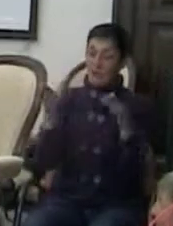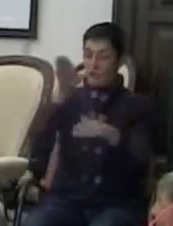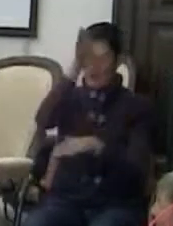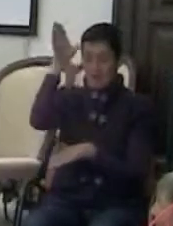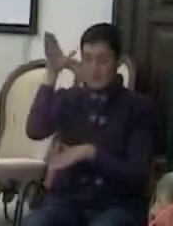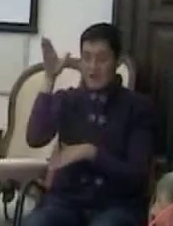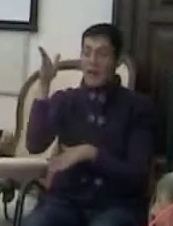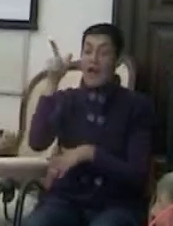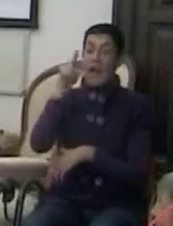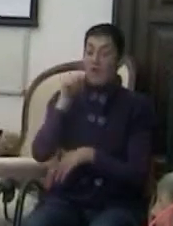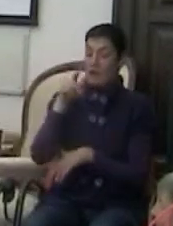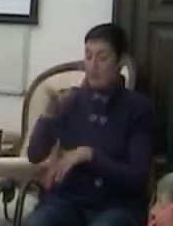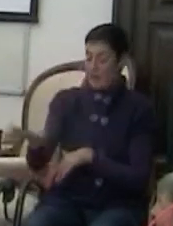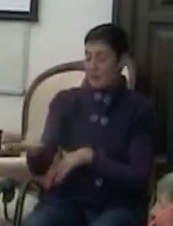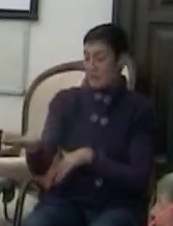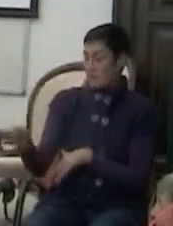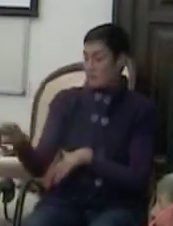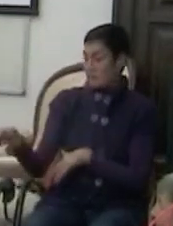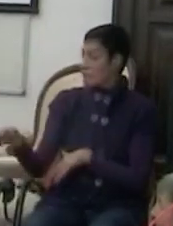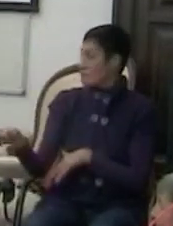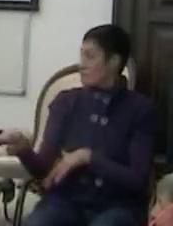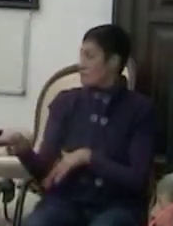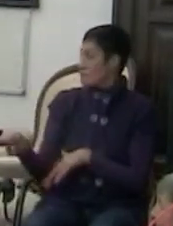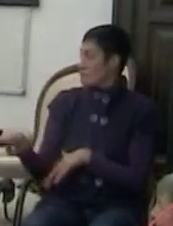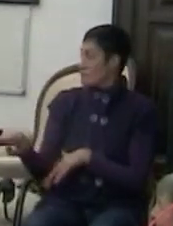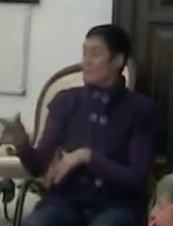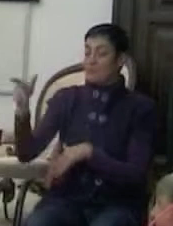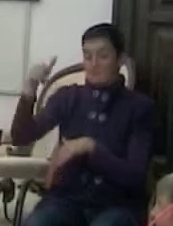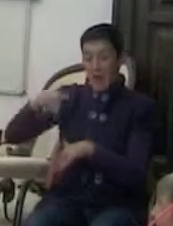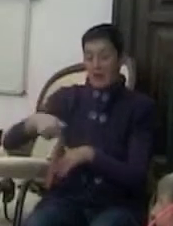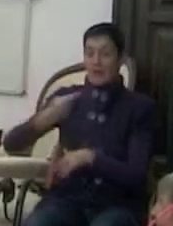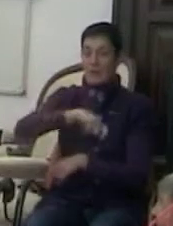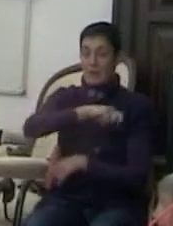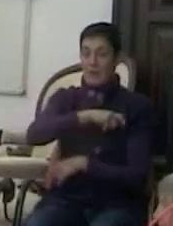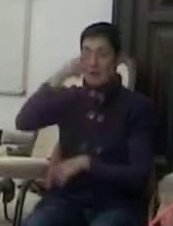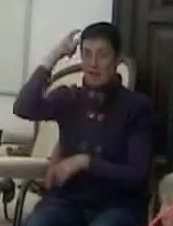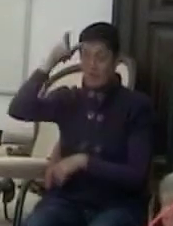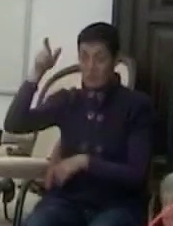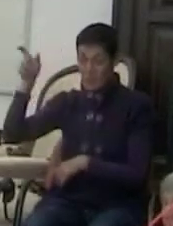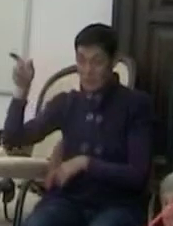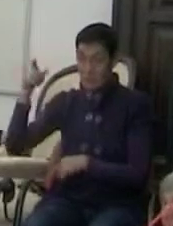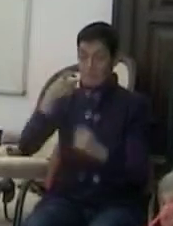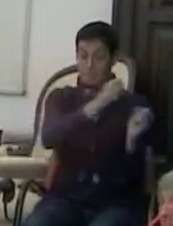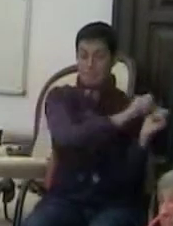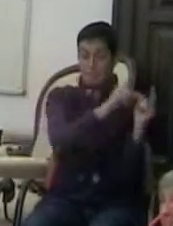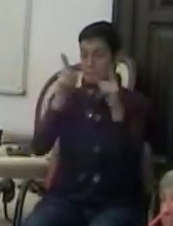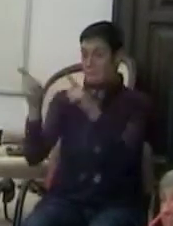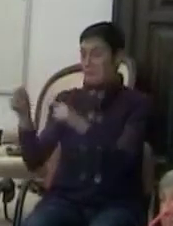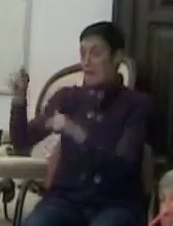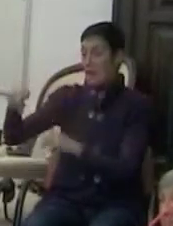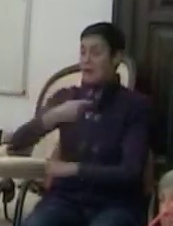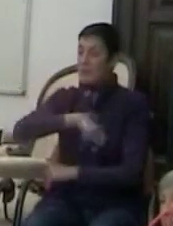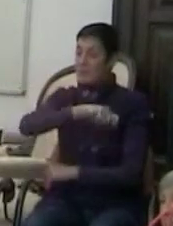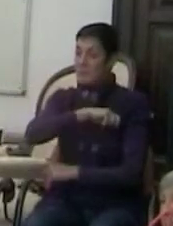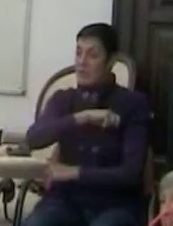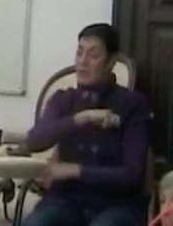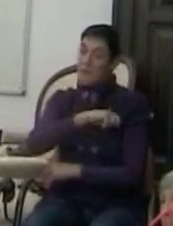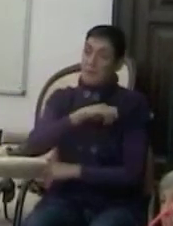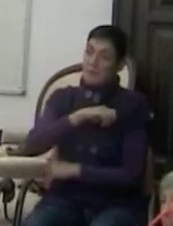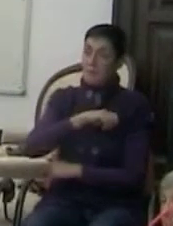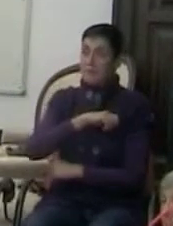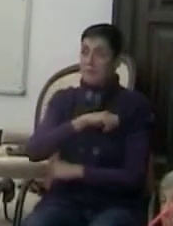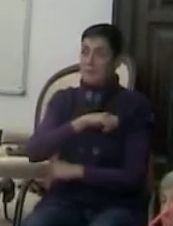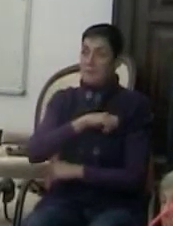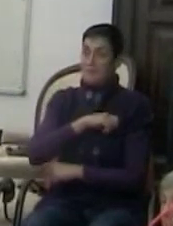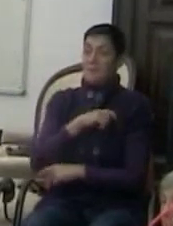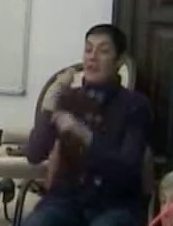niños saharauis, las niñas saharauis con nuestros pueblos. Estos niños vienen aquí a España,